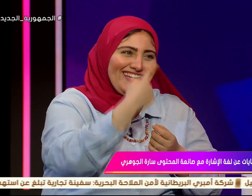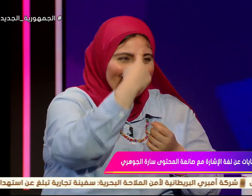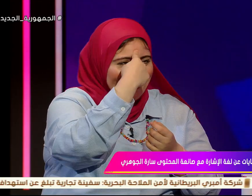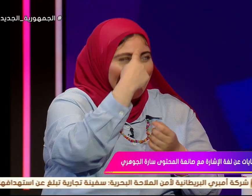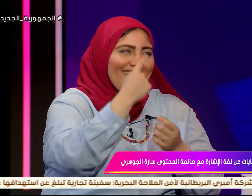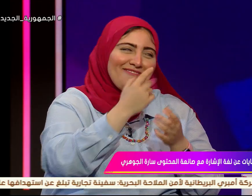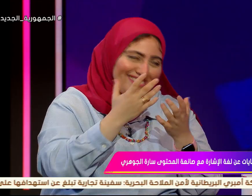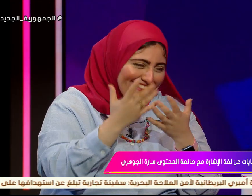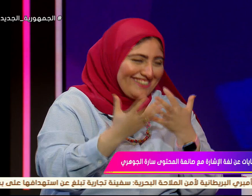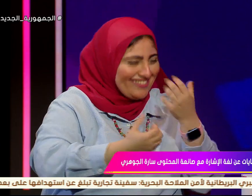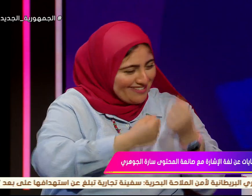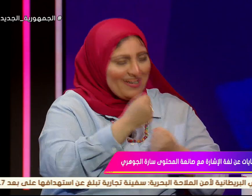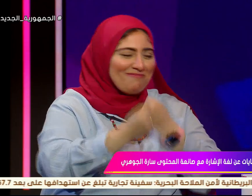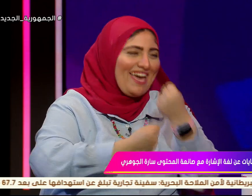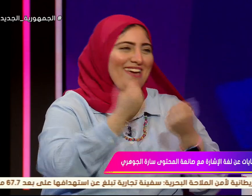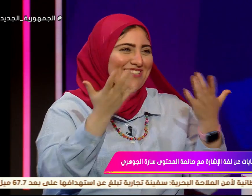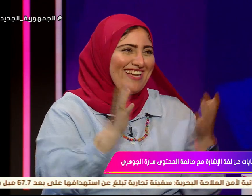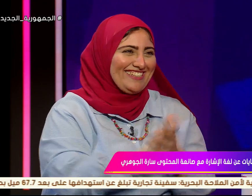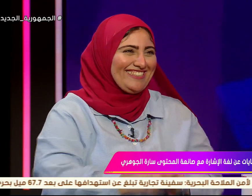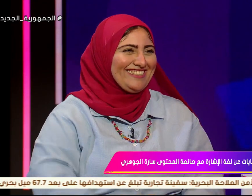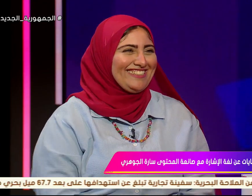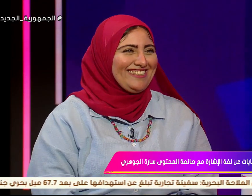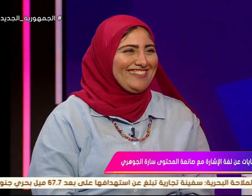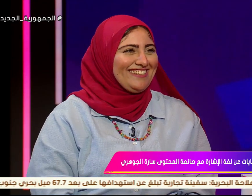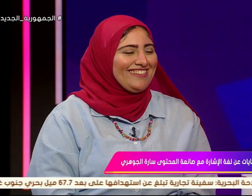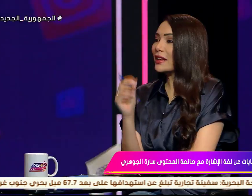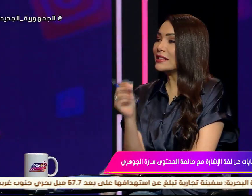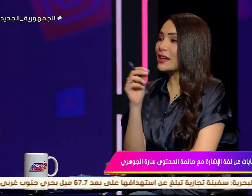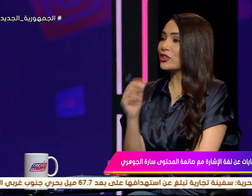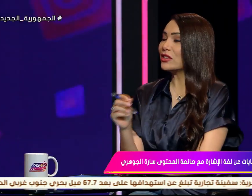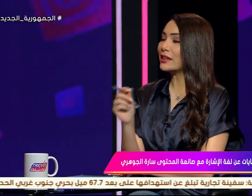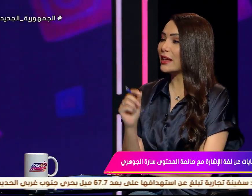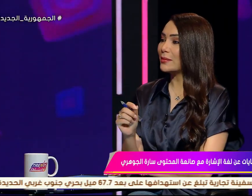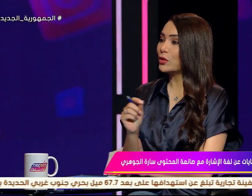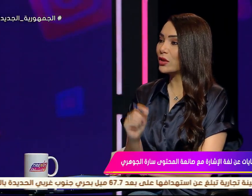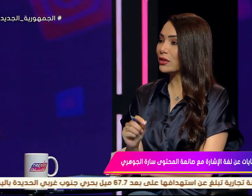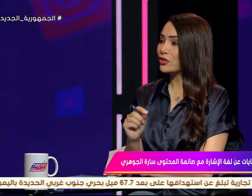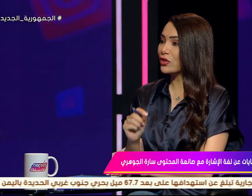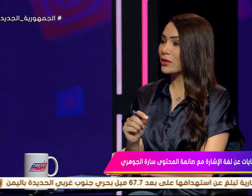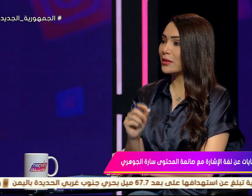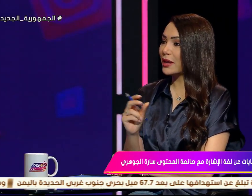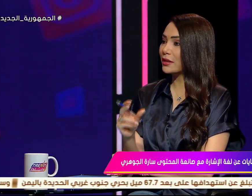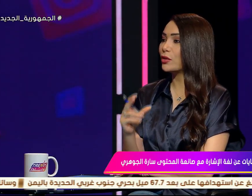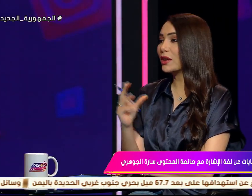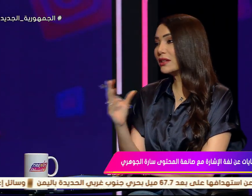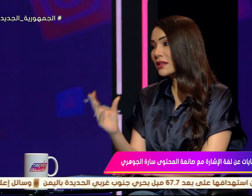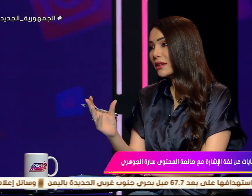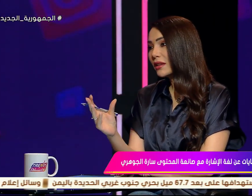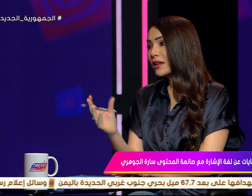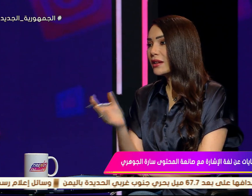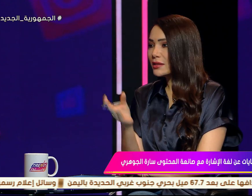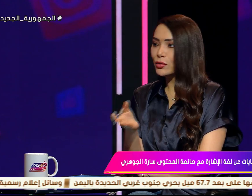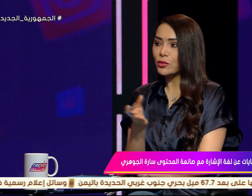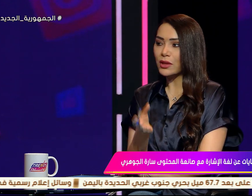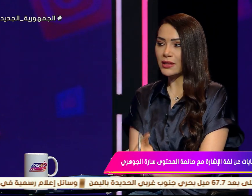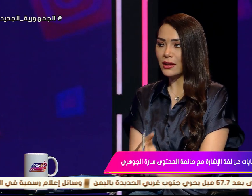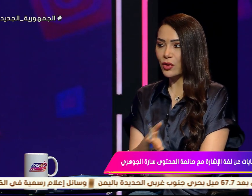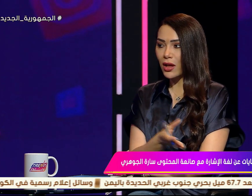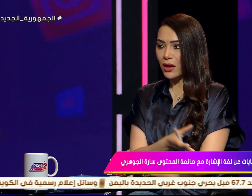الهنديه بس الواحد بيحاول يعني طبعا طب سؤال انت علشان تتعلمي لغه الاشاره بتاعه اللغات دي لازم تكون عندك اللغه